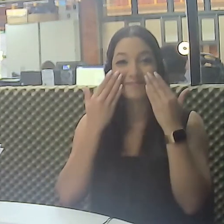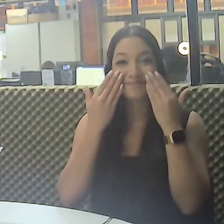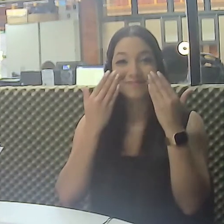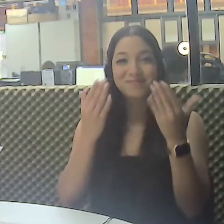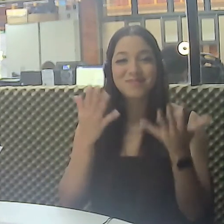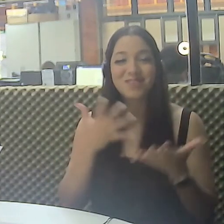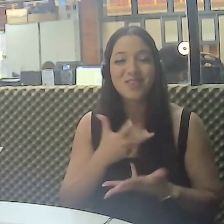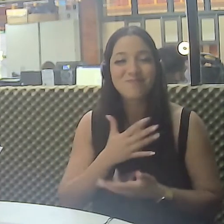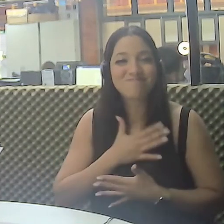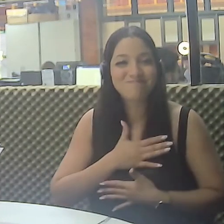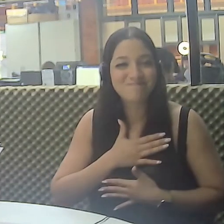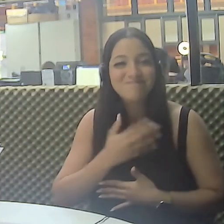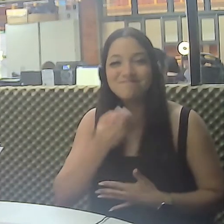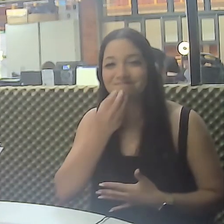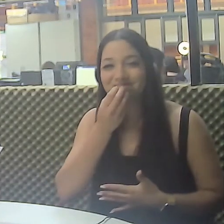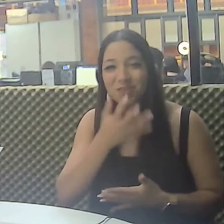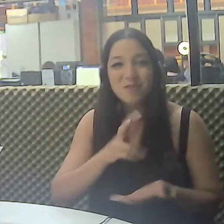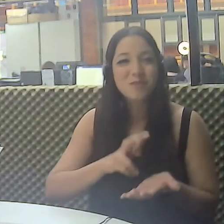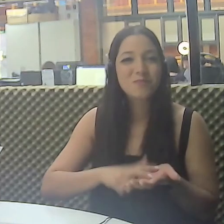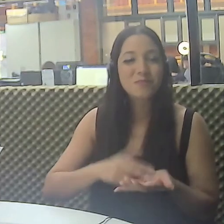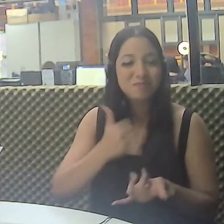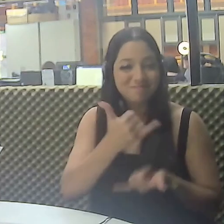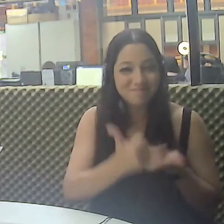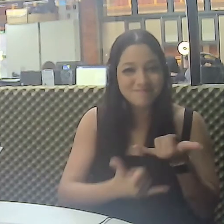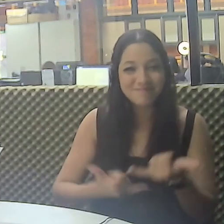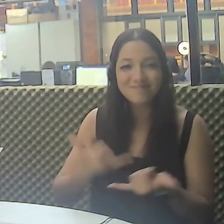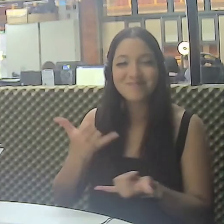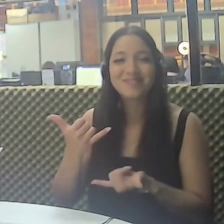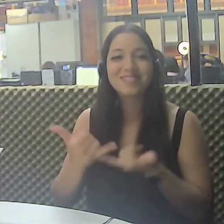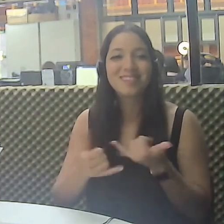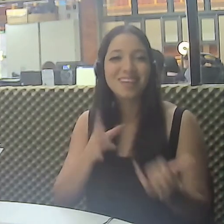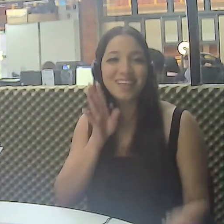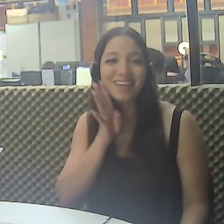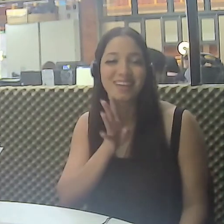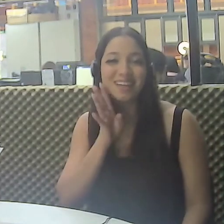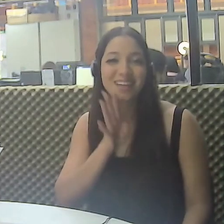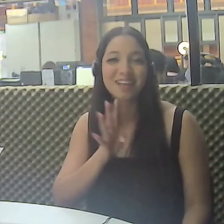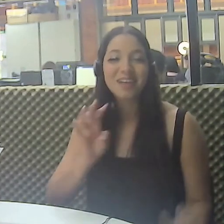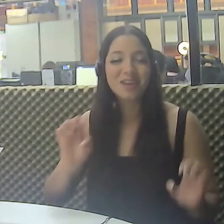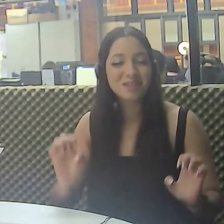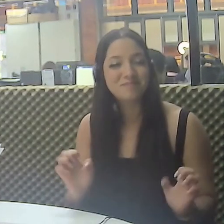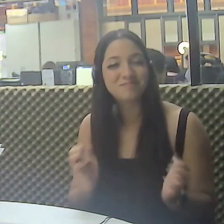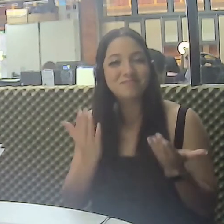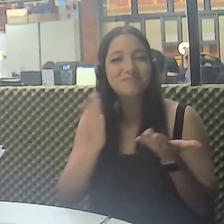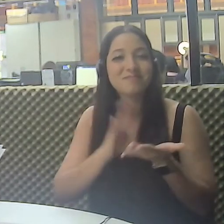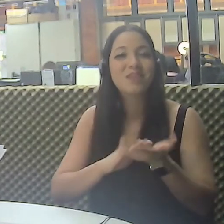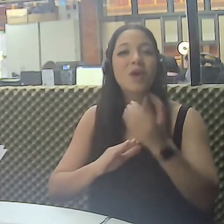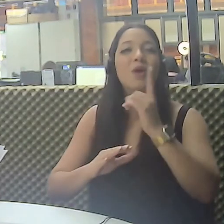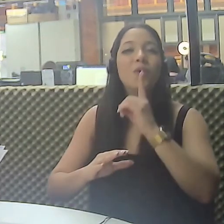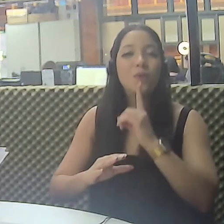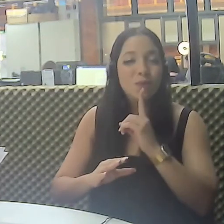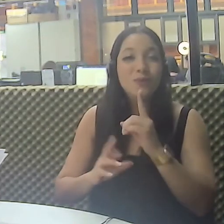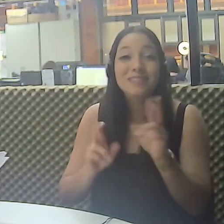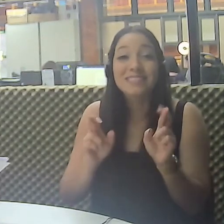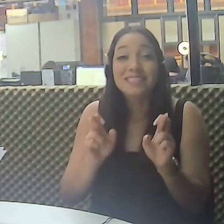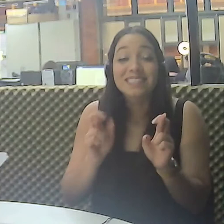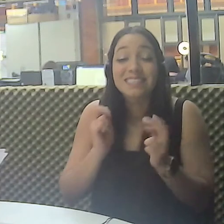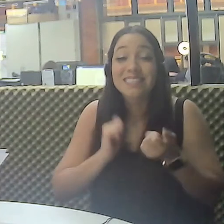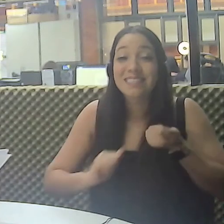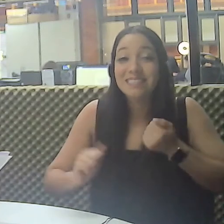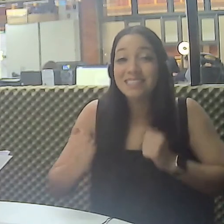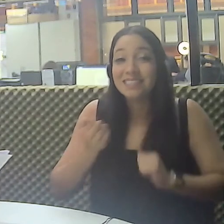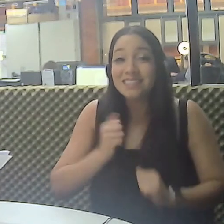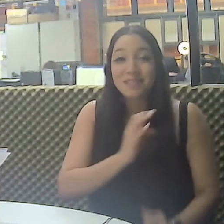muito gostosas, com uma manhã muito divertida, para a gente poder comemorar esse aniversário tão esperado